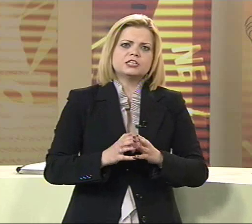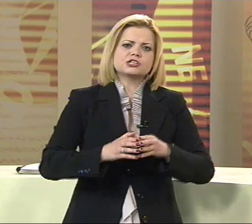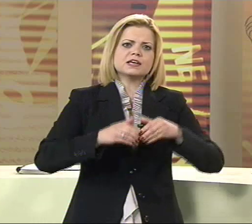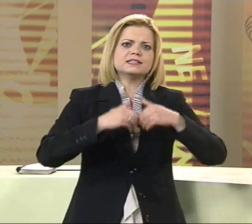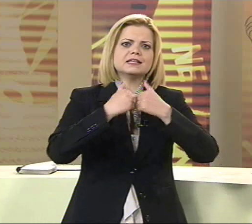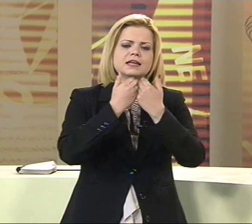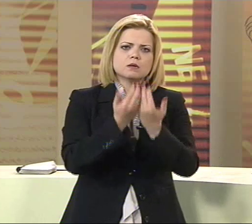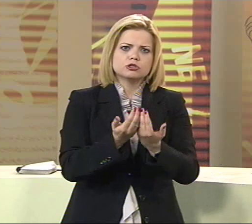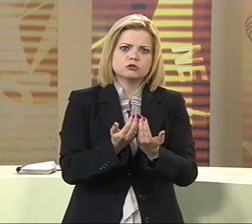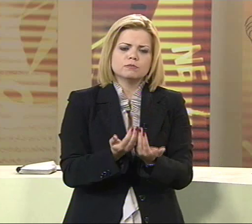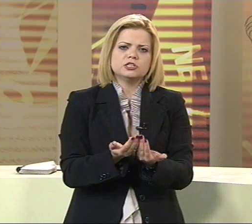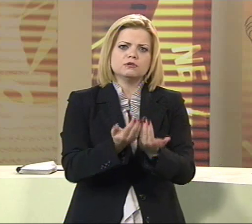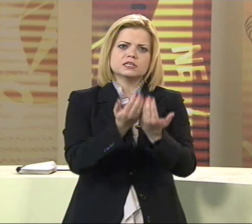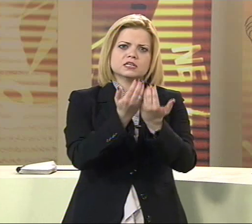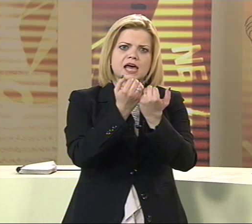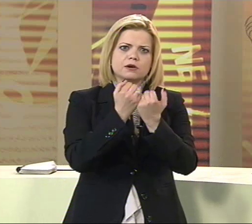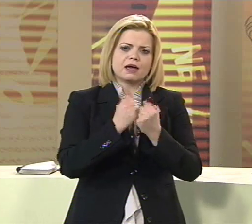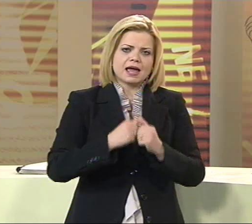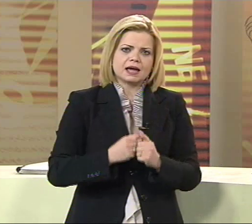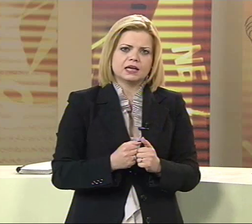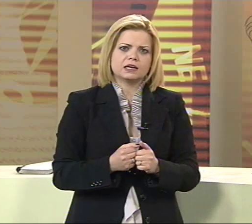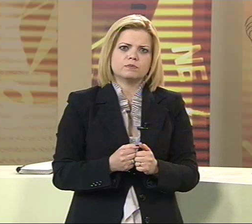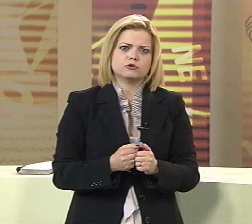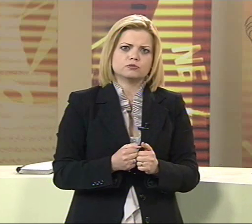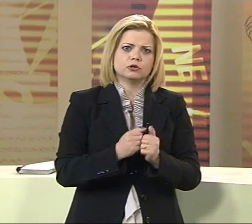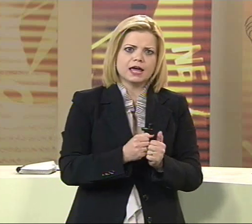já entendemos que domicílio necessário é aquele que é imposto por lei,